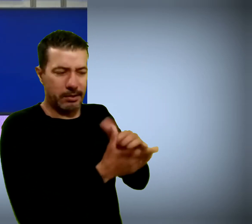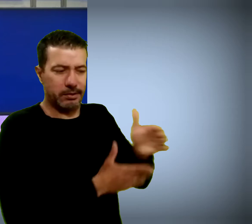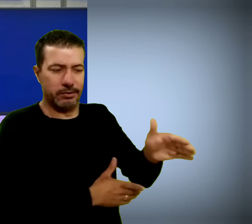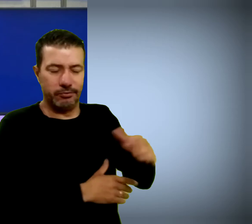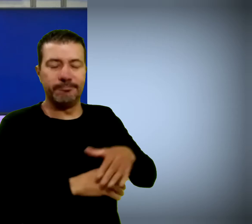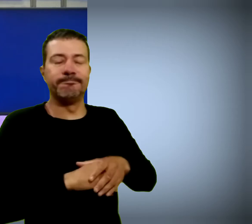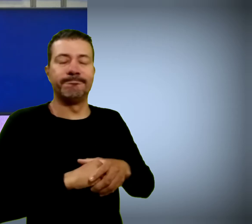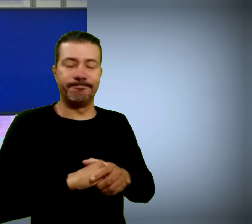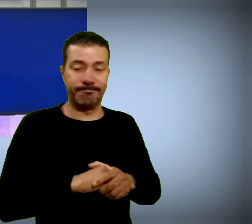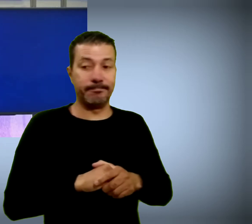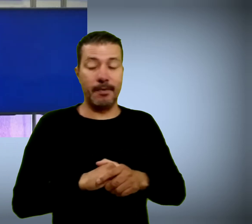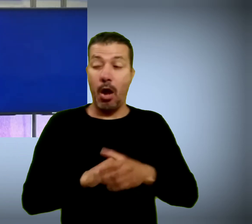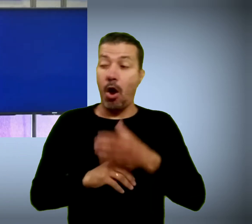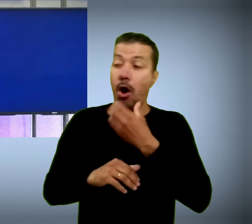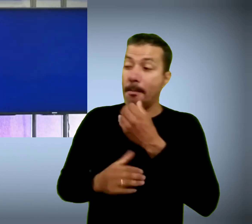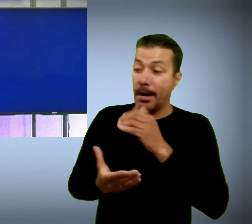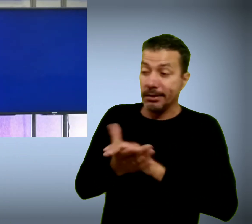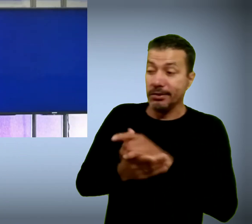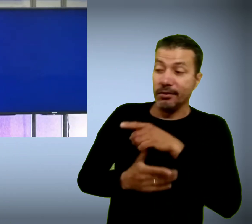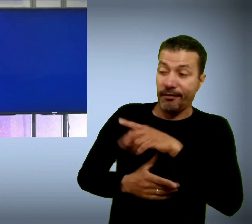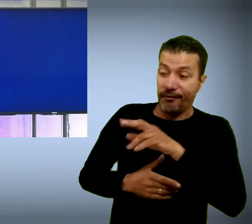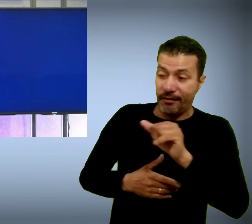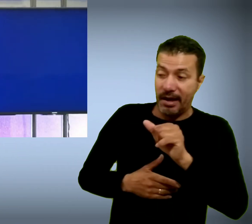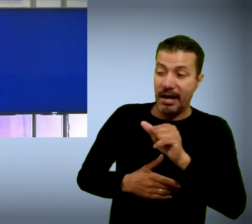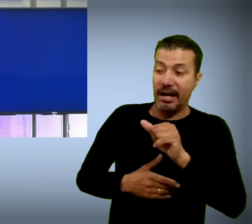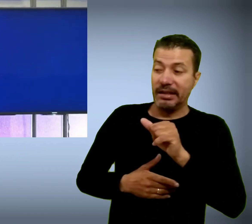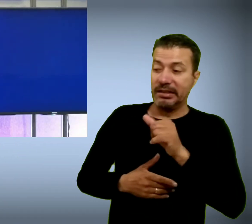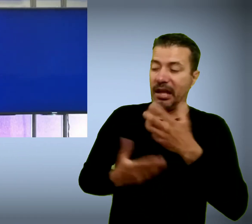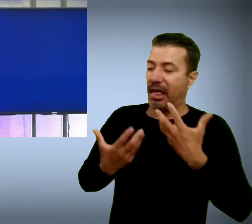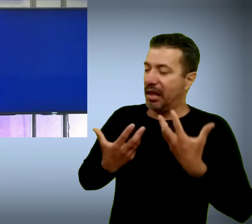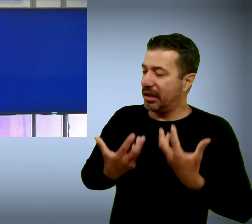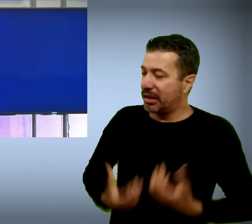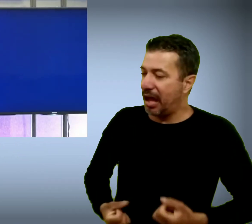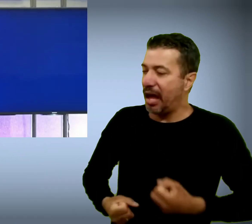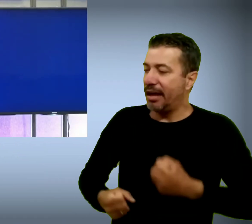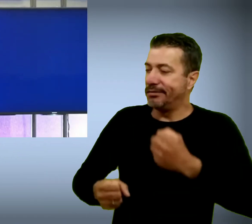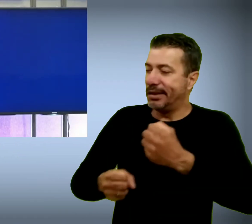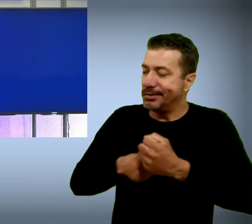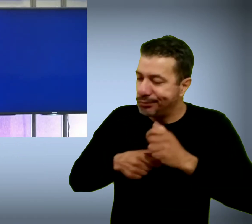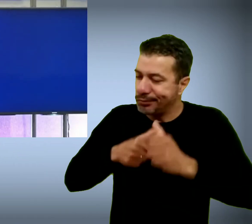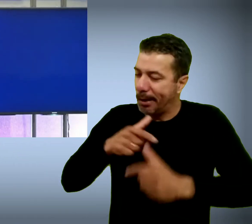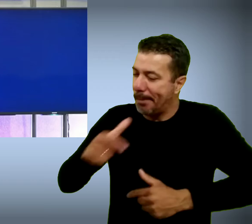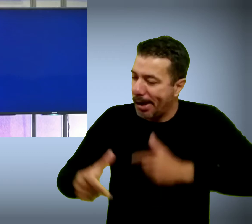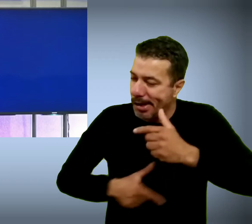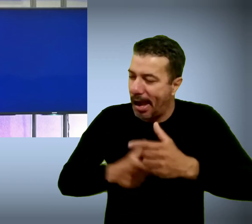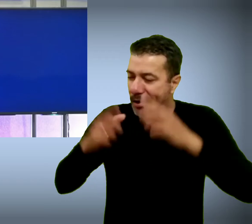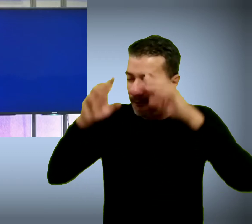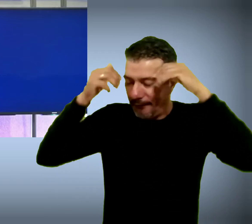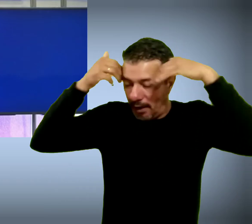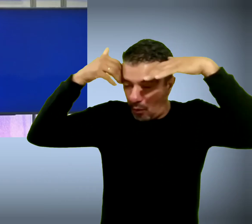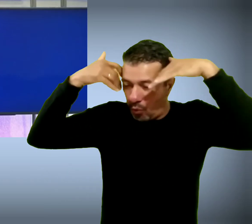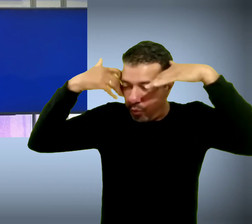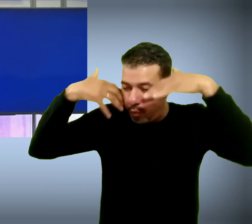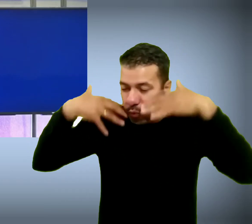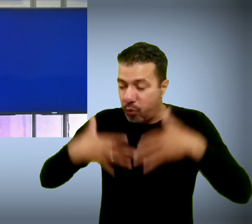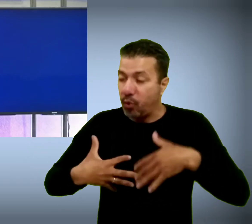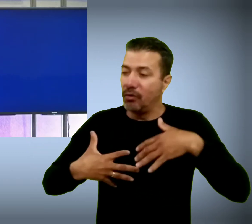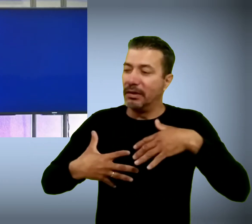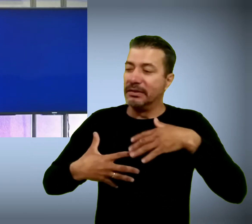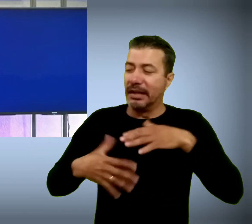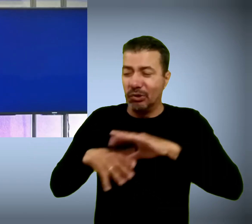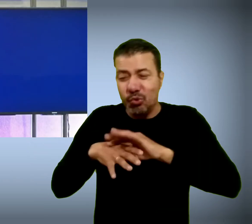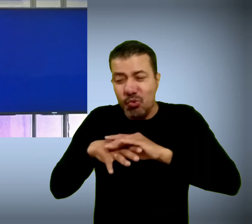E, marido, você vai se cansar, você vai suar, você vai sofrer, você vai